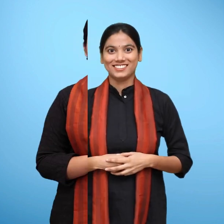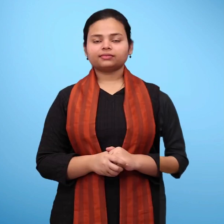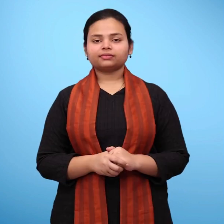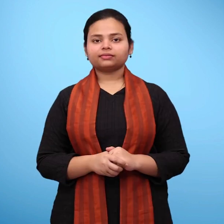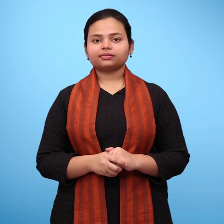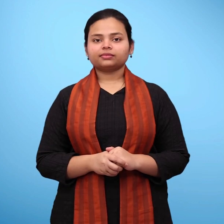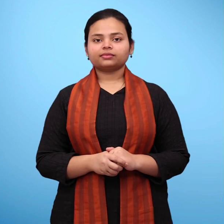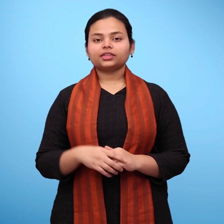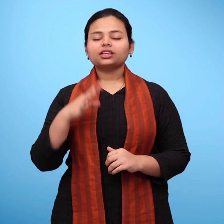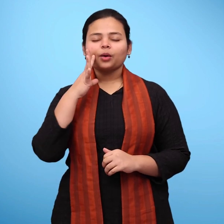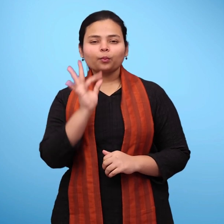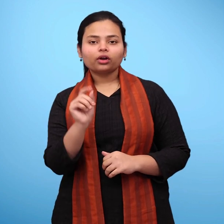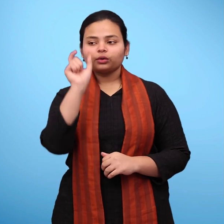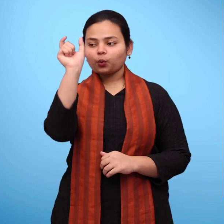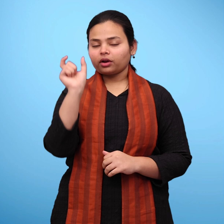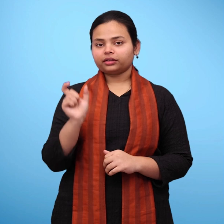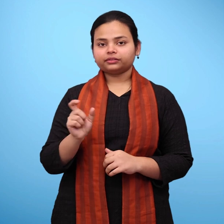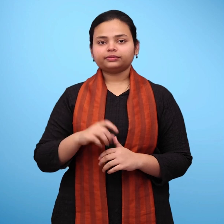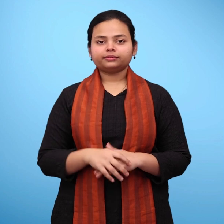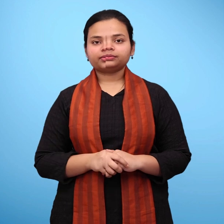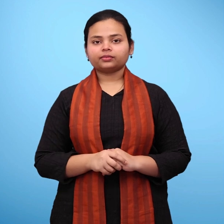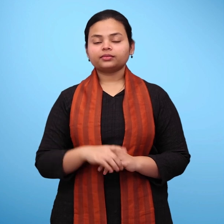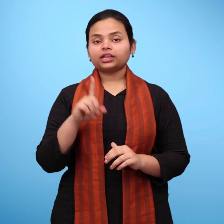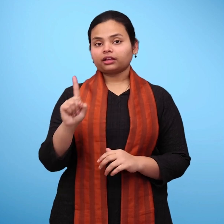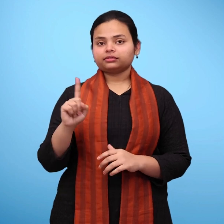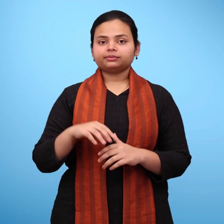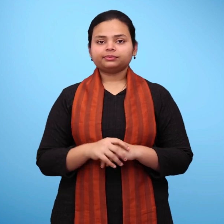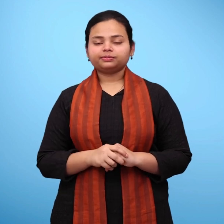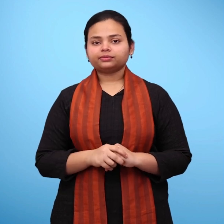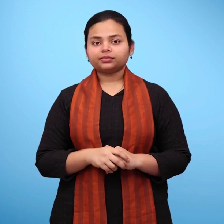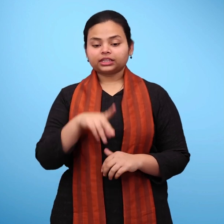है मुख्य शब्द एक